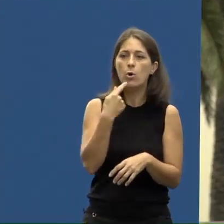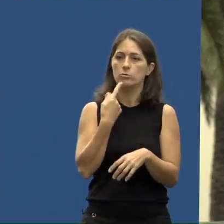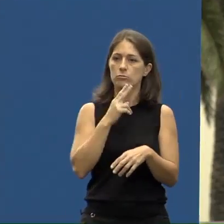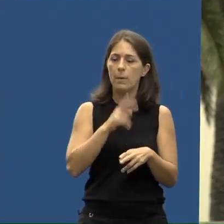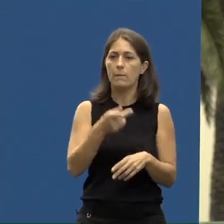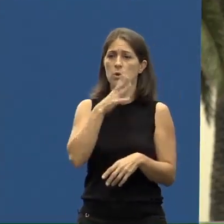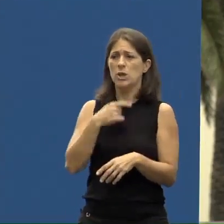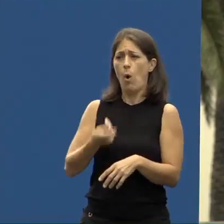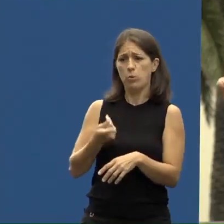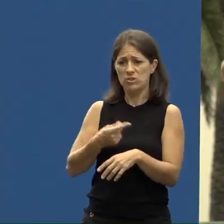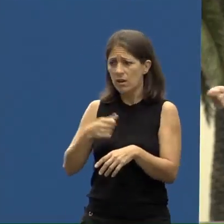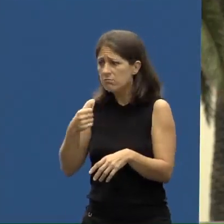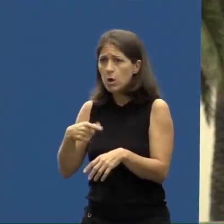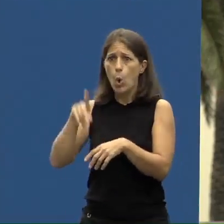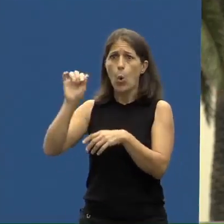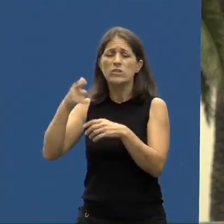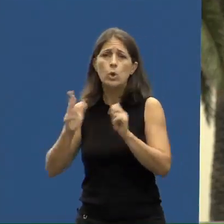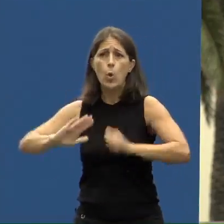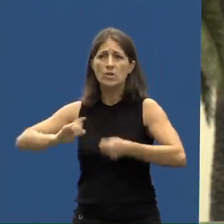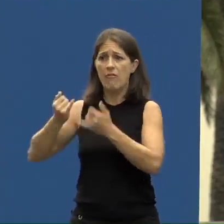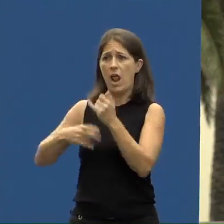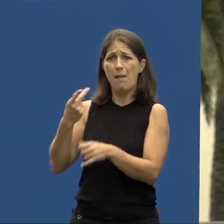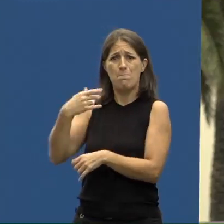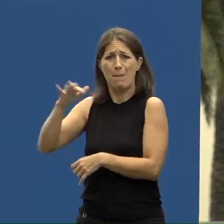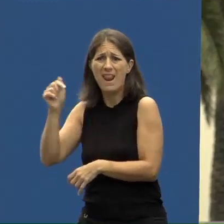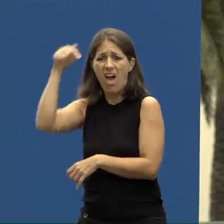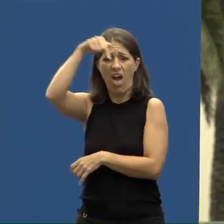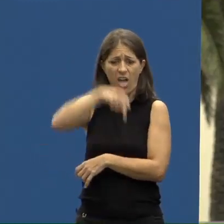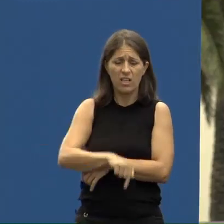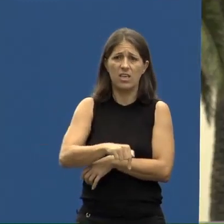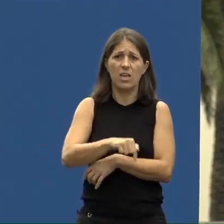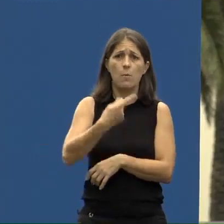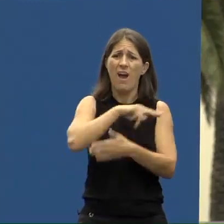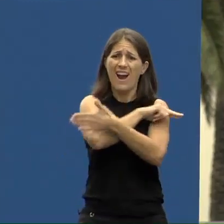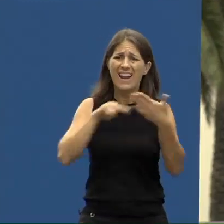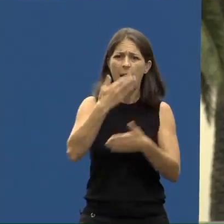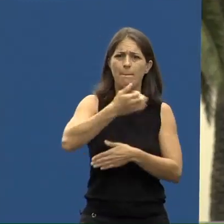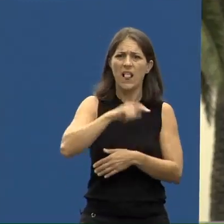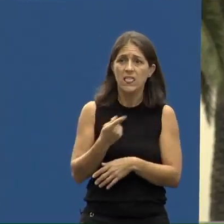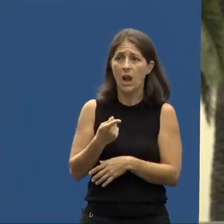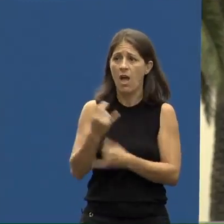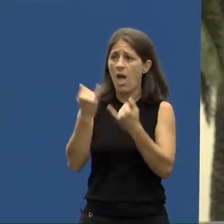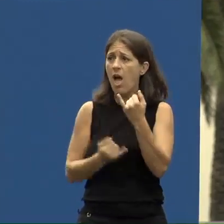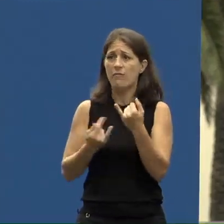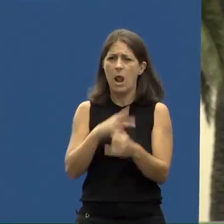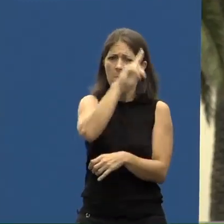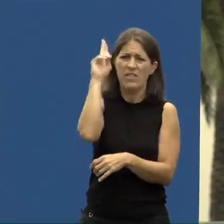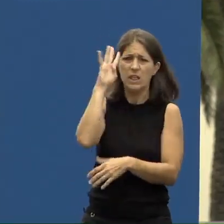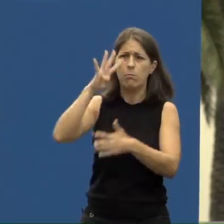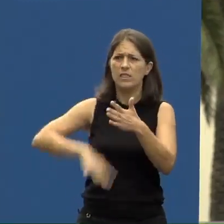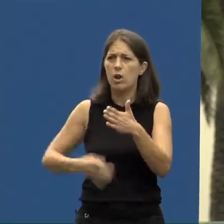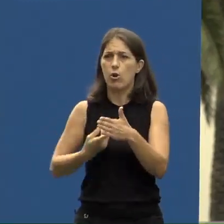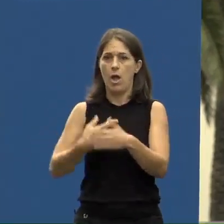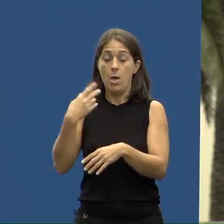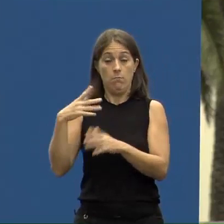Luis sabe que o que en Valencia se chama Rita Barberá, aquí en Galicia chámase Baltar. E todos, en Madrid, en